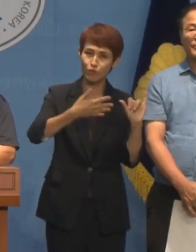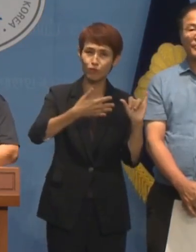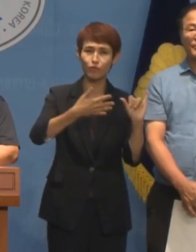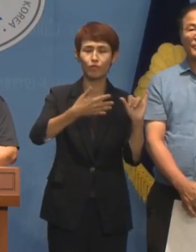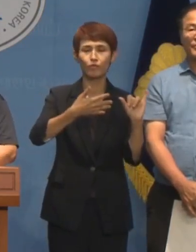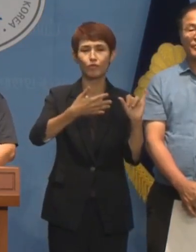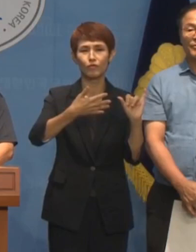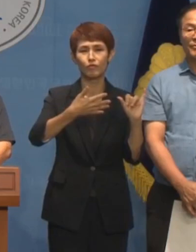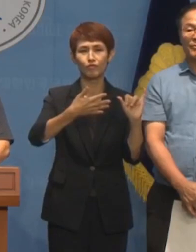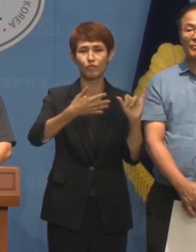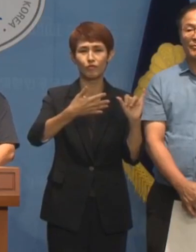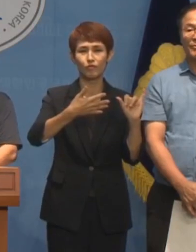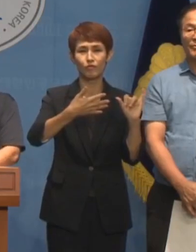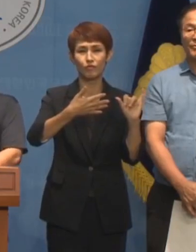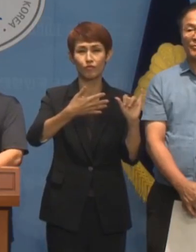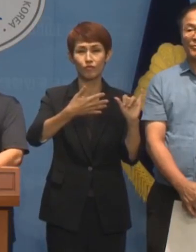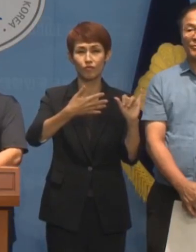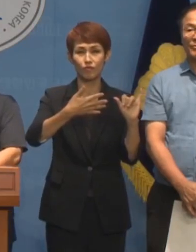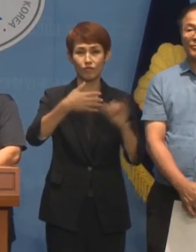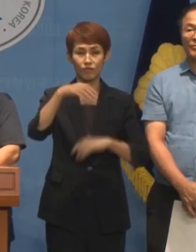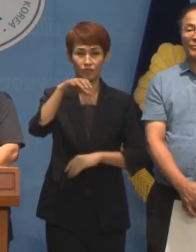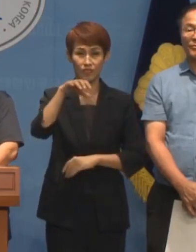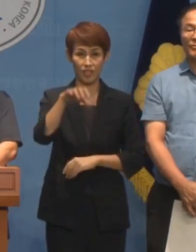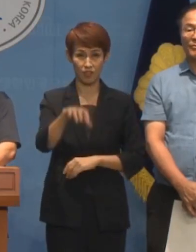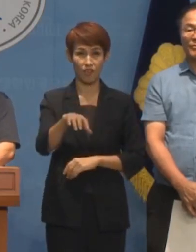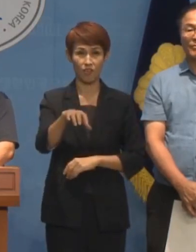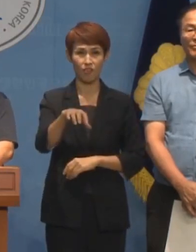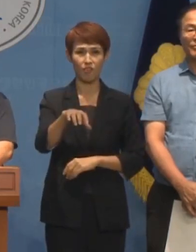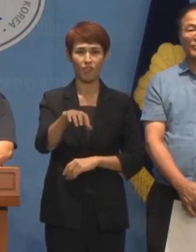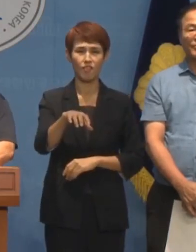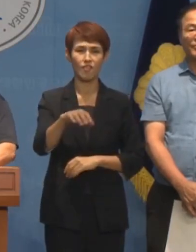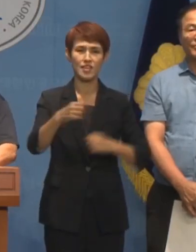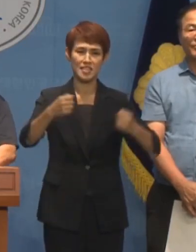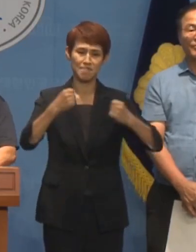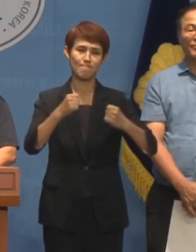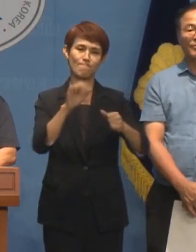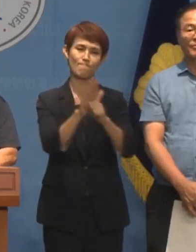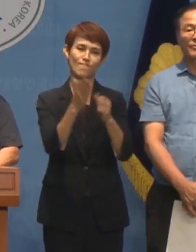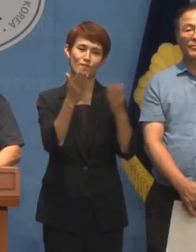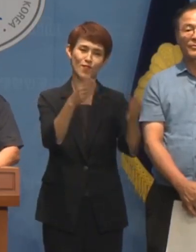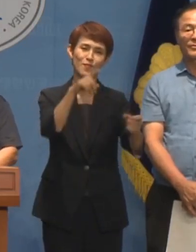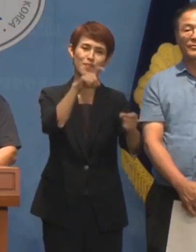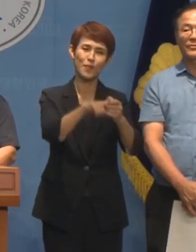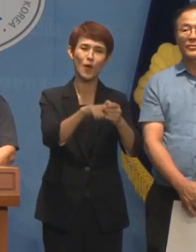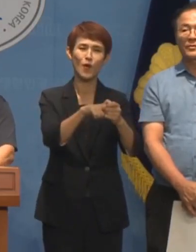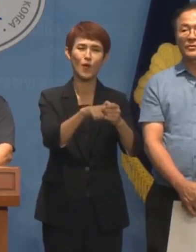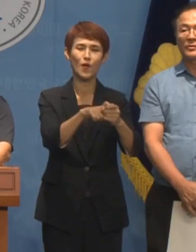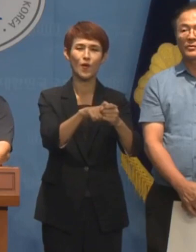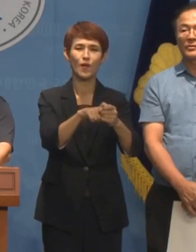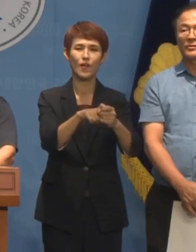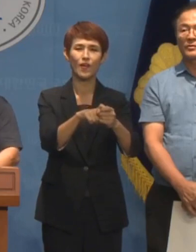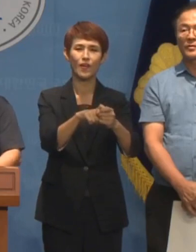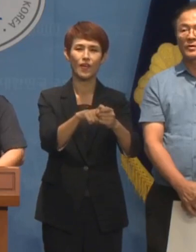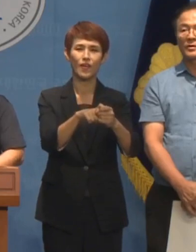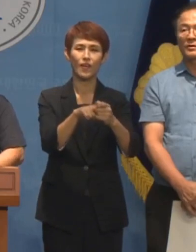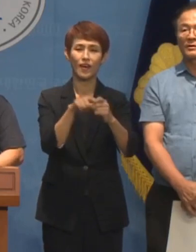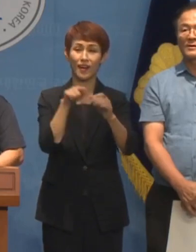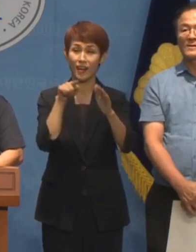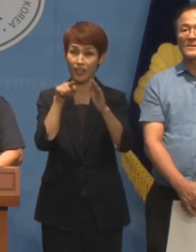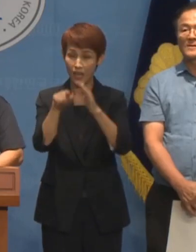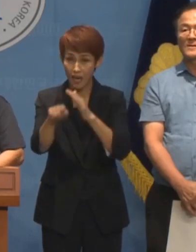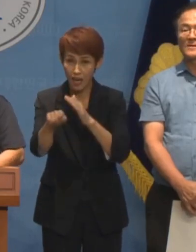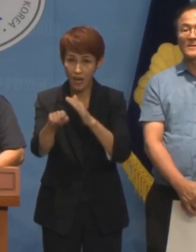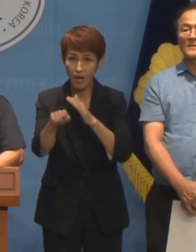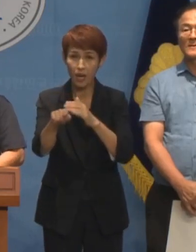양평 지역이 뜨거운 선거 격전지였으니까 격려하고 취재하러 갔다가 이 모든 탄압의 중심에